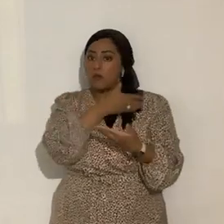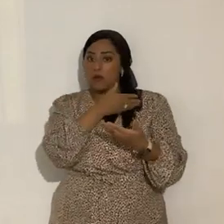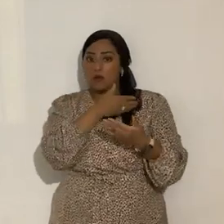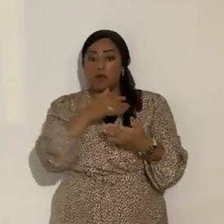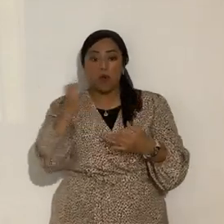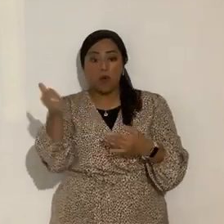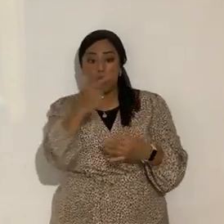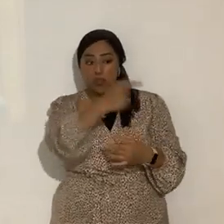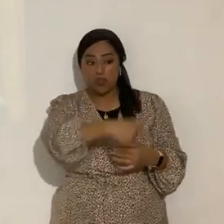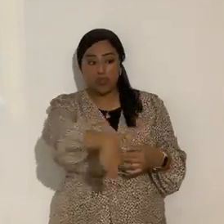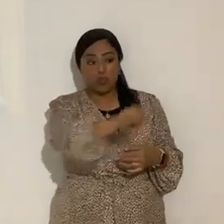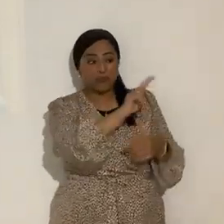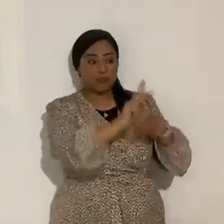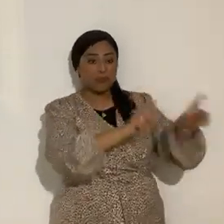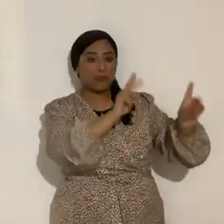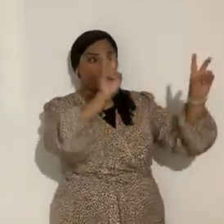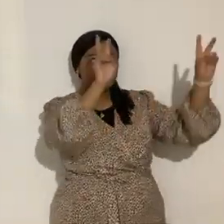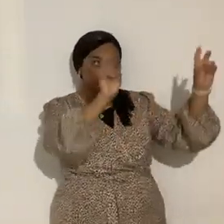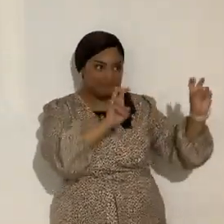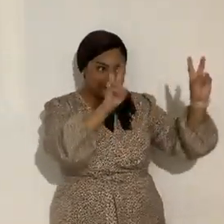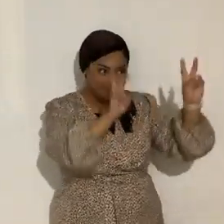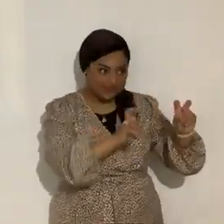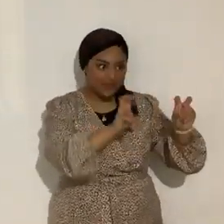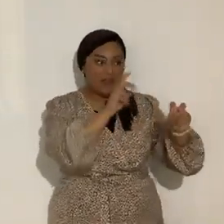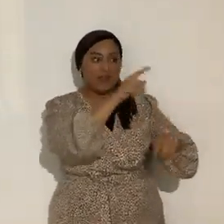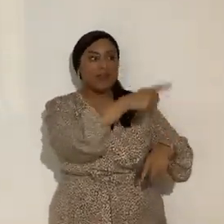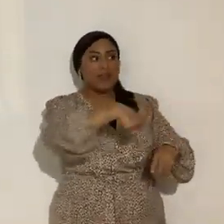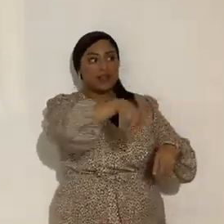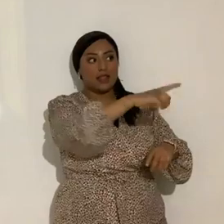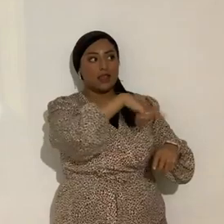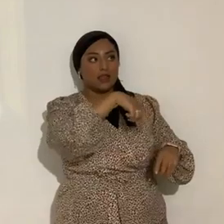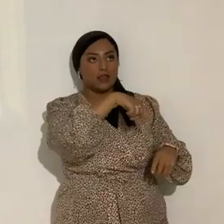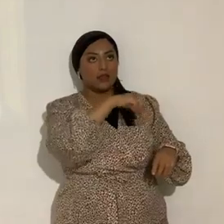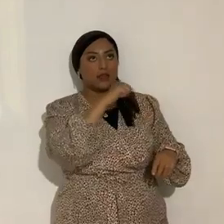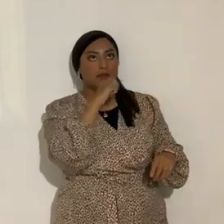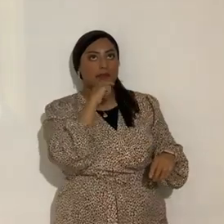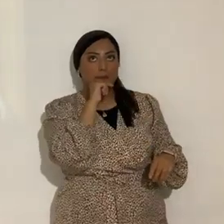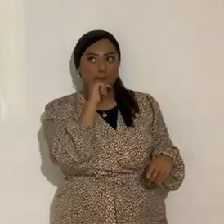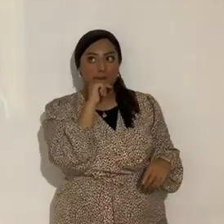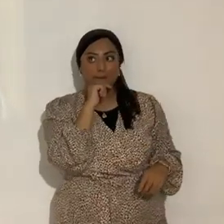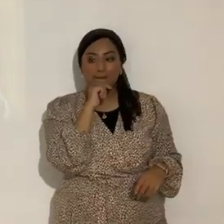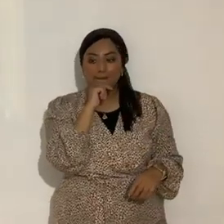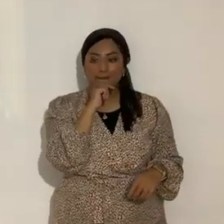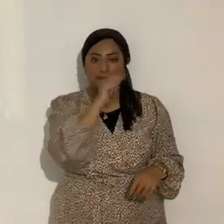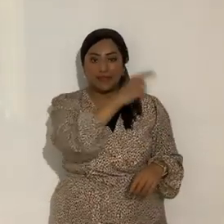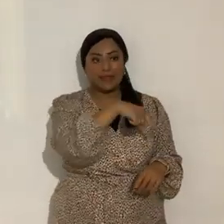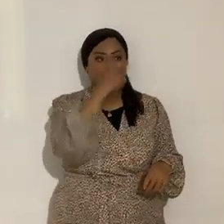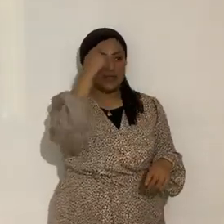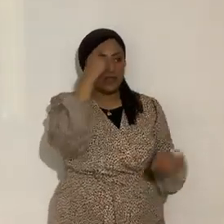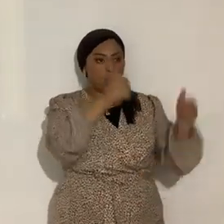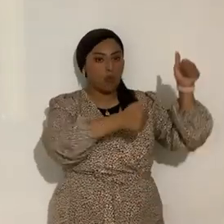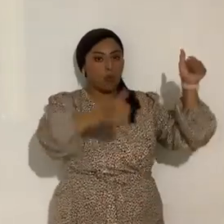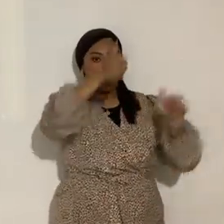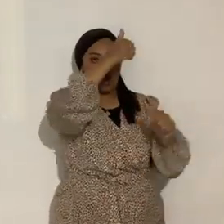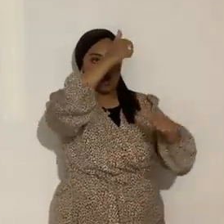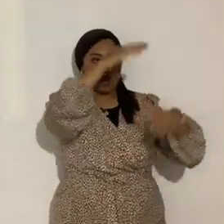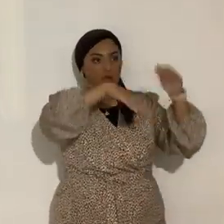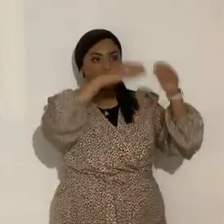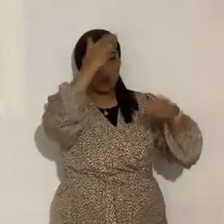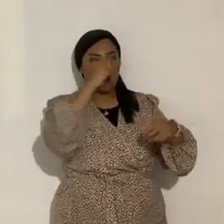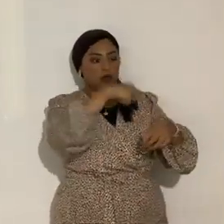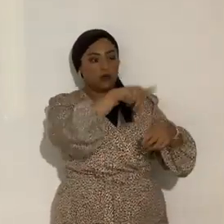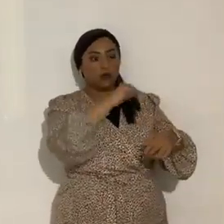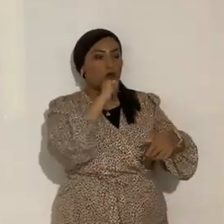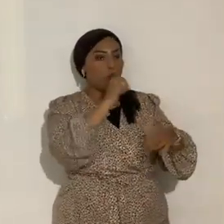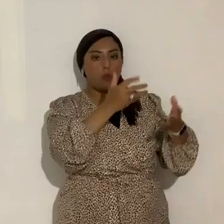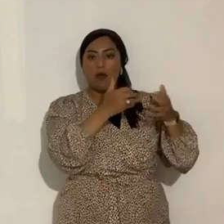esa gente que dice que para ellos se creen superiores a Dios, pues no quieren seguir al